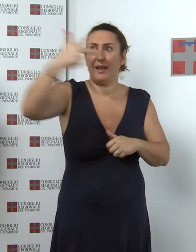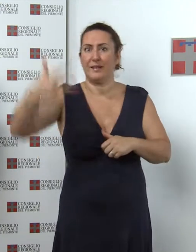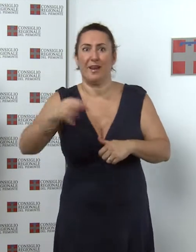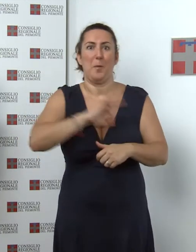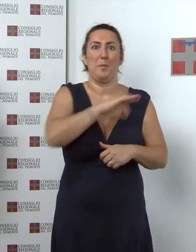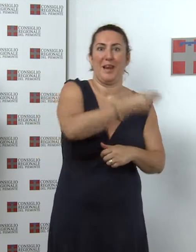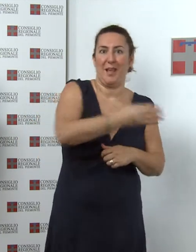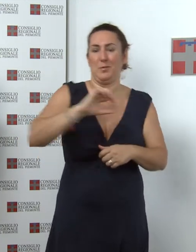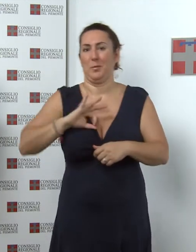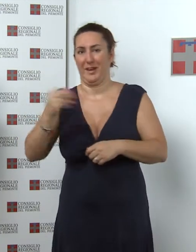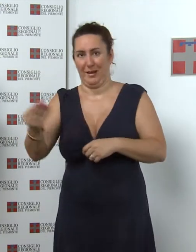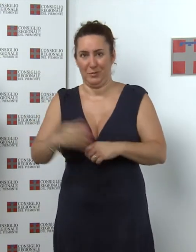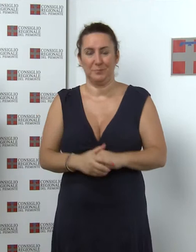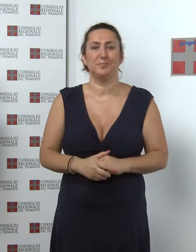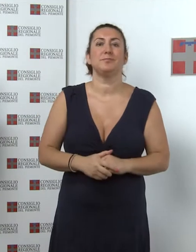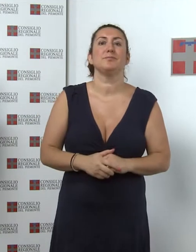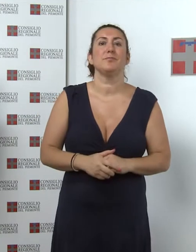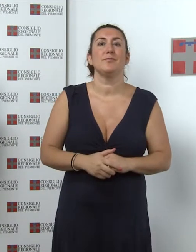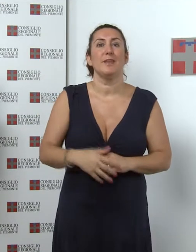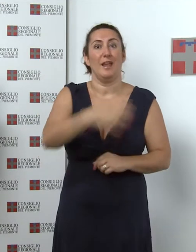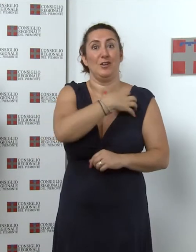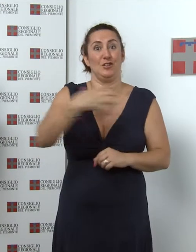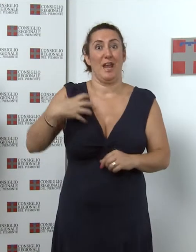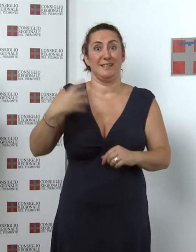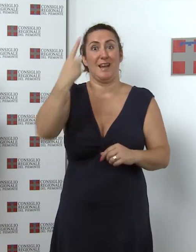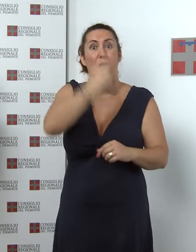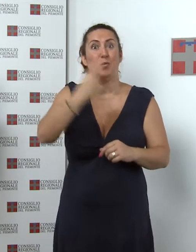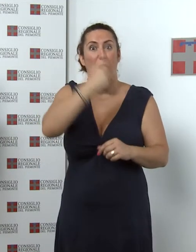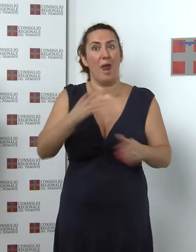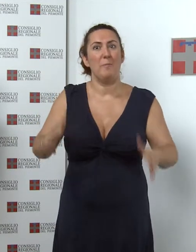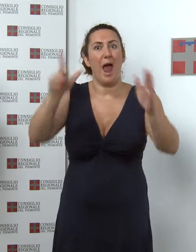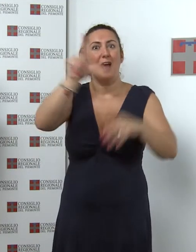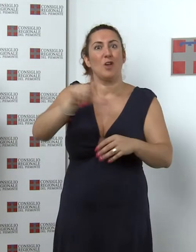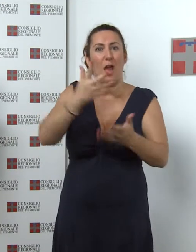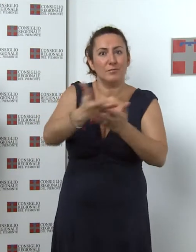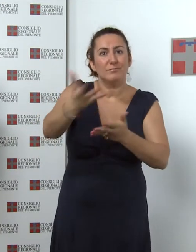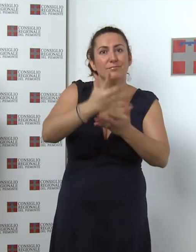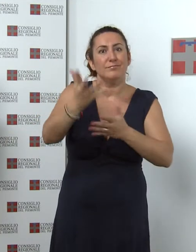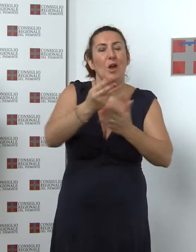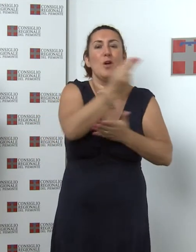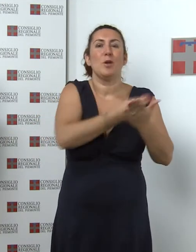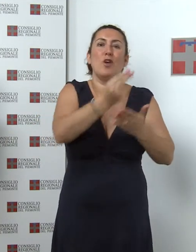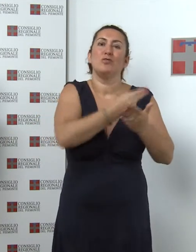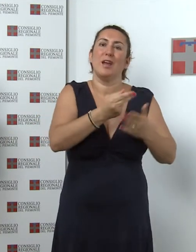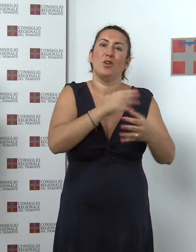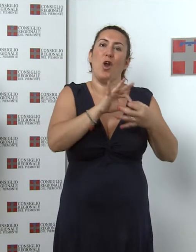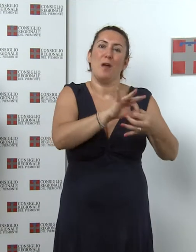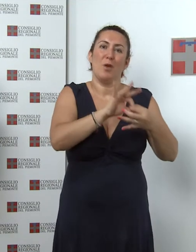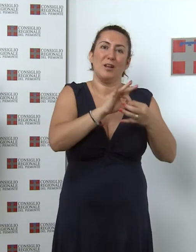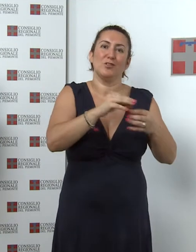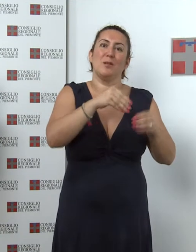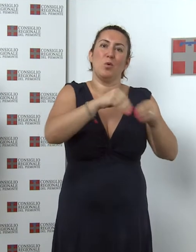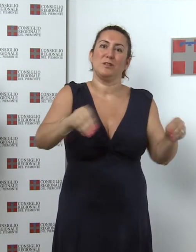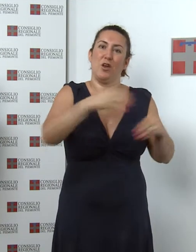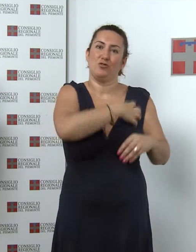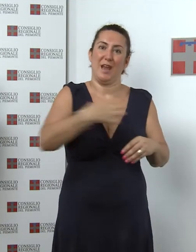delle scienze. Le scienze naturali si raccontano a Palazzo Lascaris con il progetto di collaborazione fra il Museo regionale di Scienze Naturali e il Consiglio